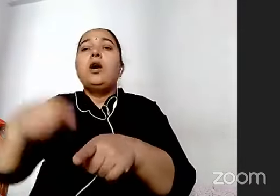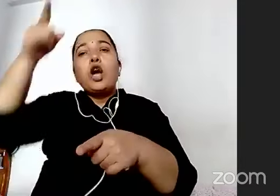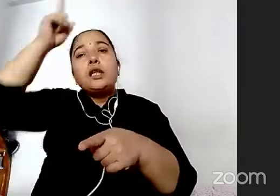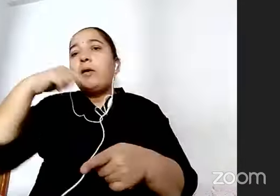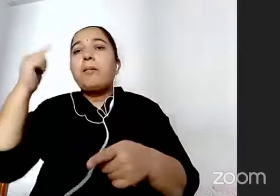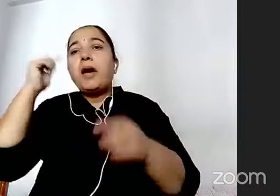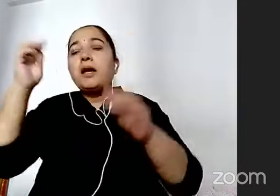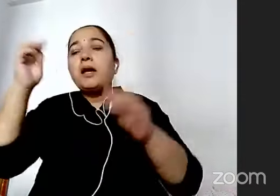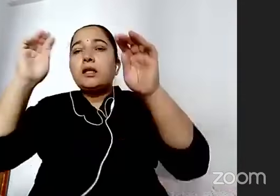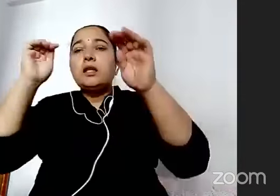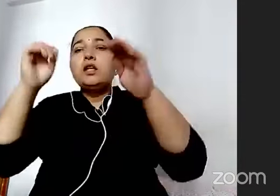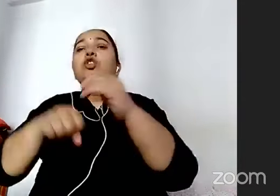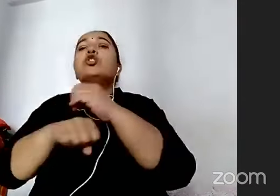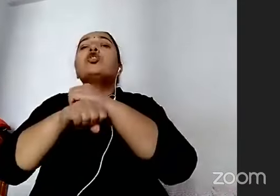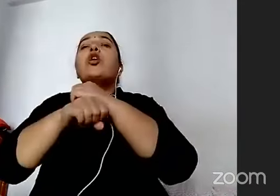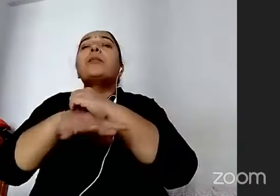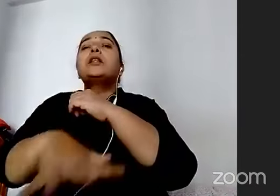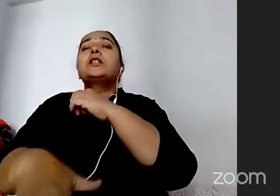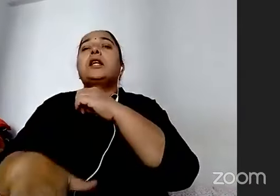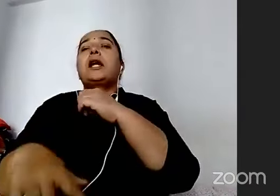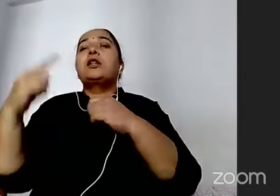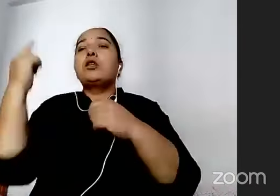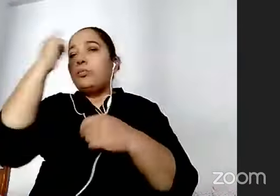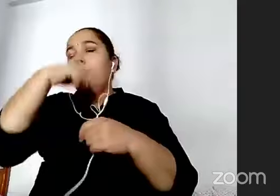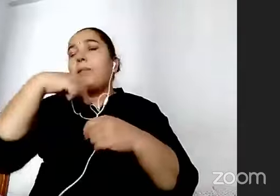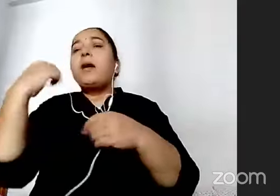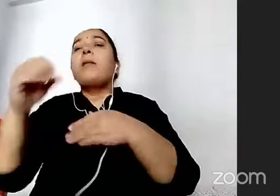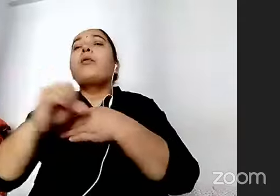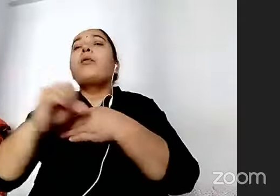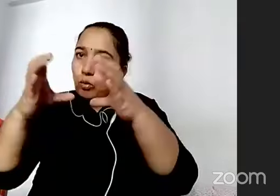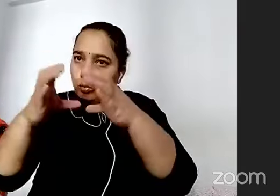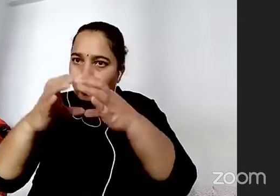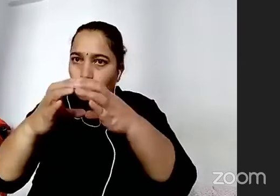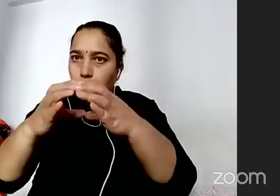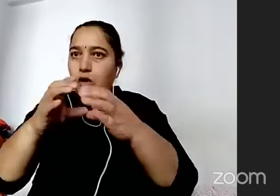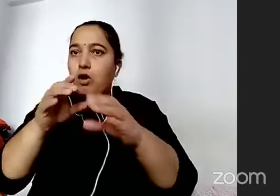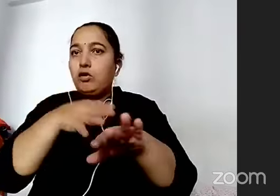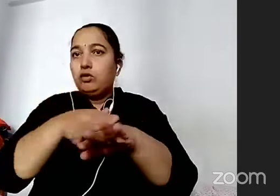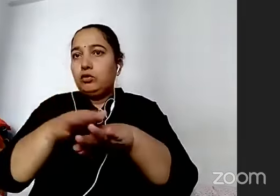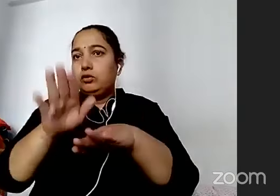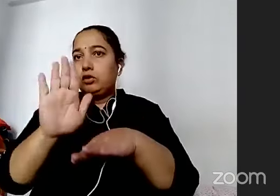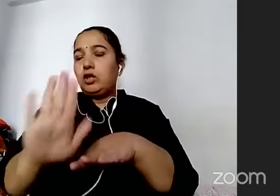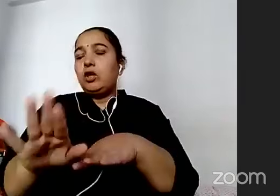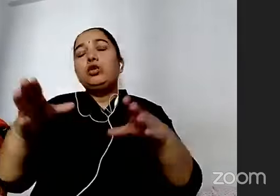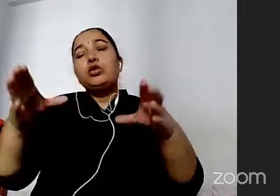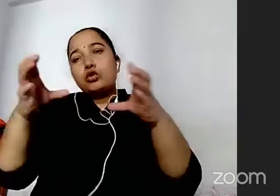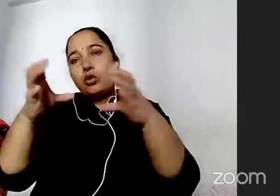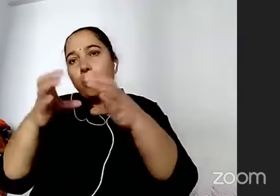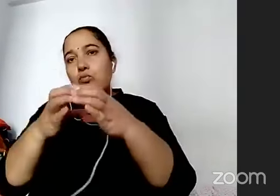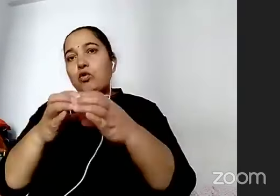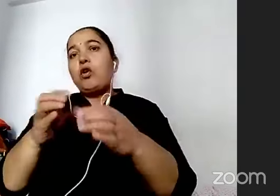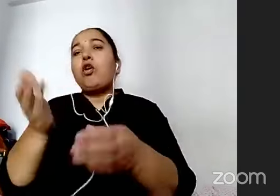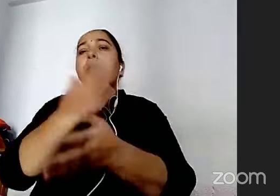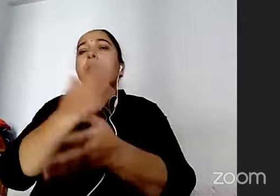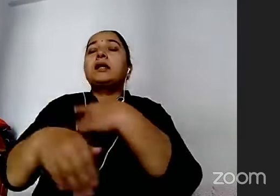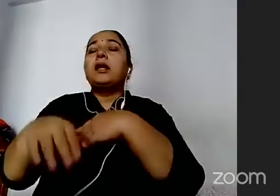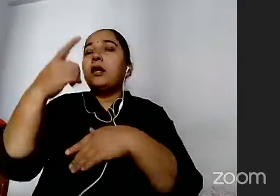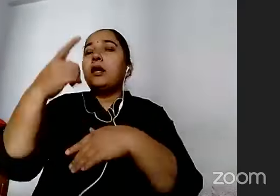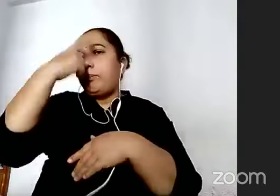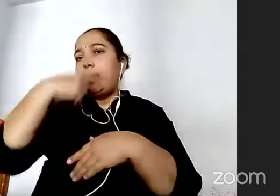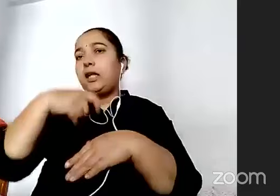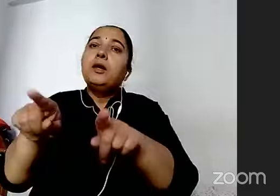पारिएको जति पनि चाहिँ समुदायहरू छन्, ती समुदायहरू अपाङ्गता भएका व्यक्तिभित्र पनि छन्। तर ती समुदायहरूलाई